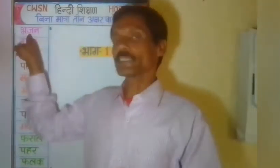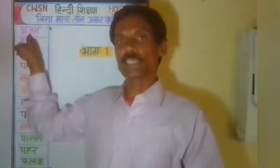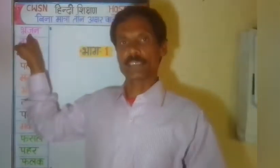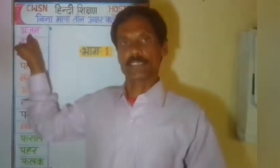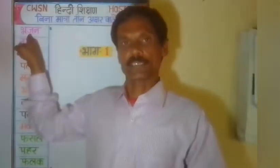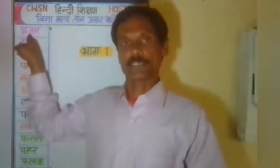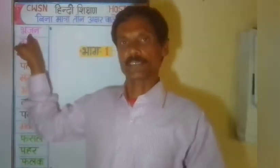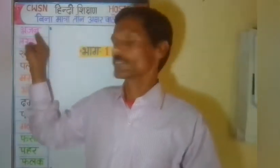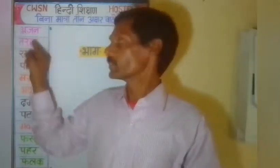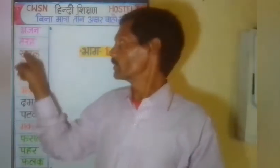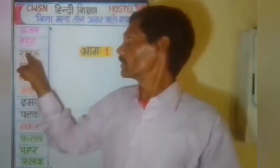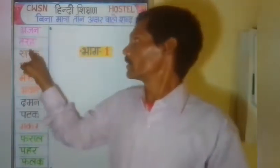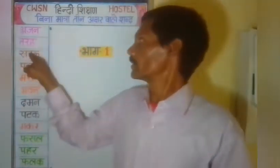भजन।